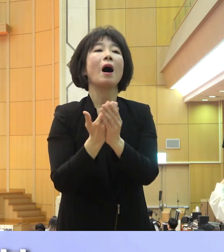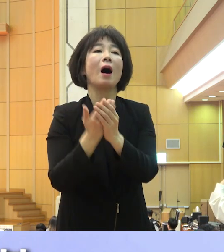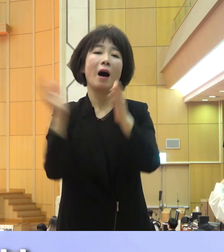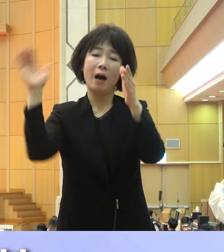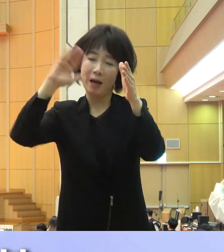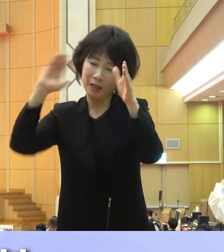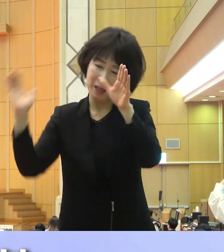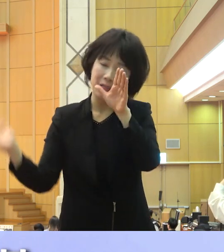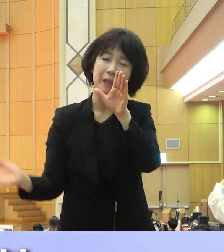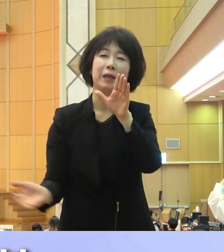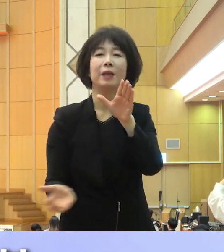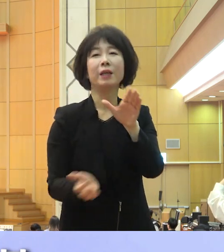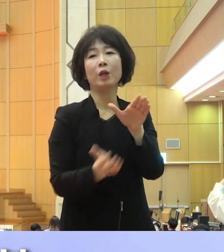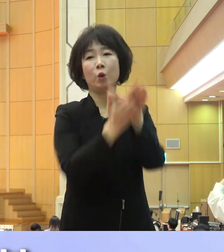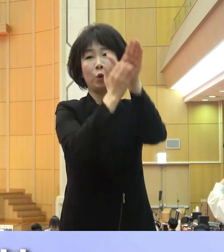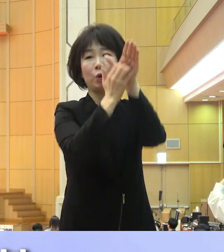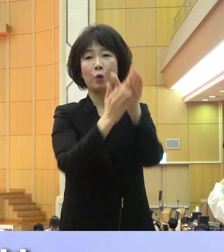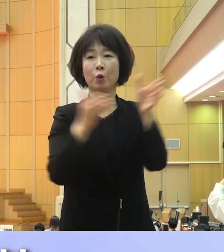위에서 다